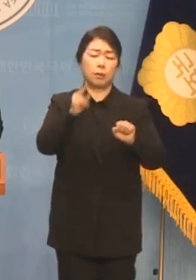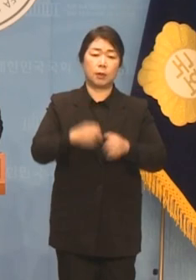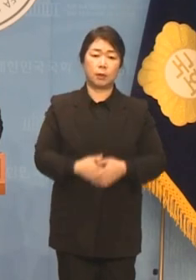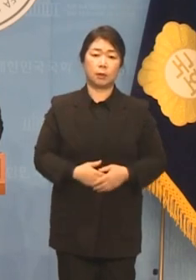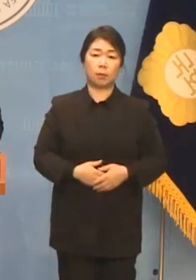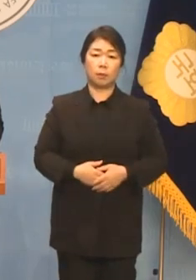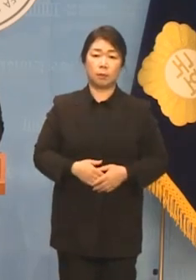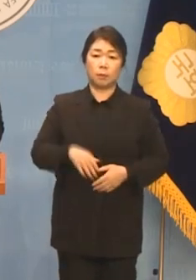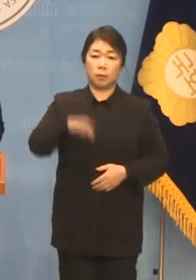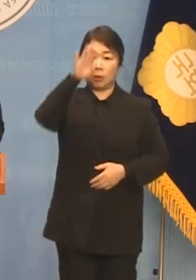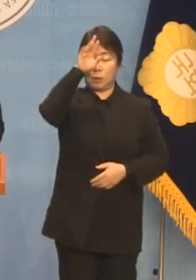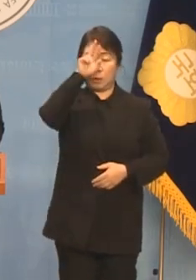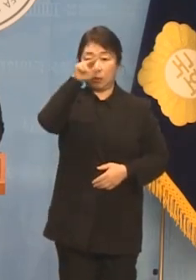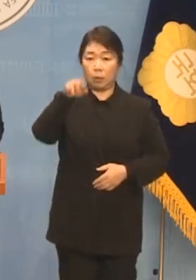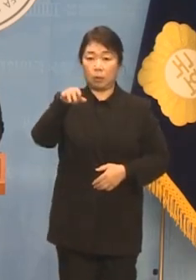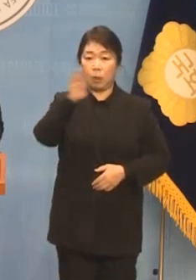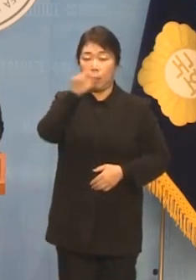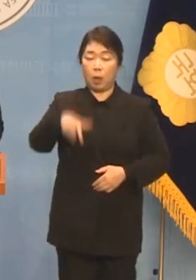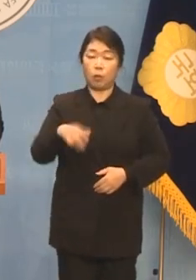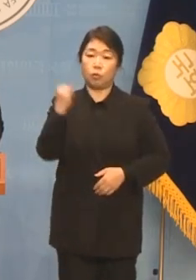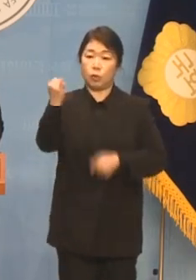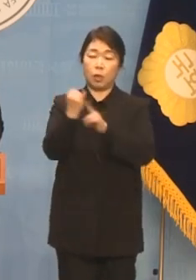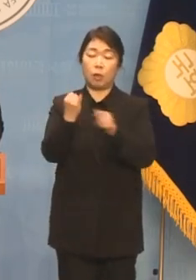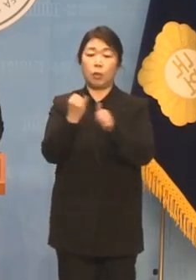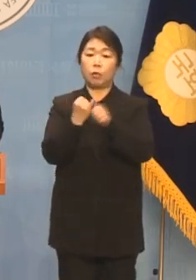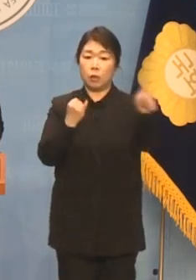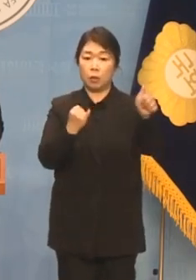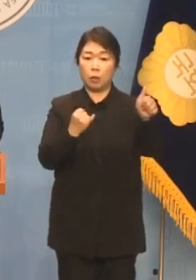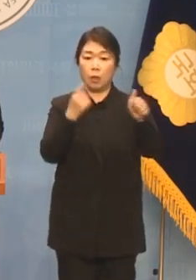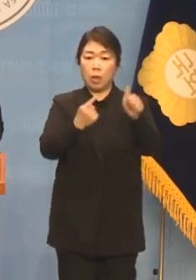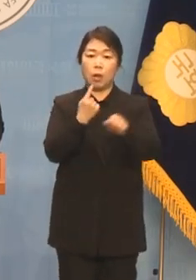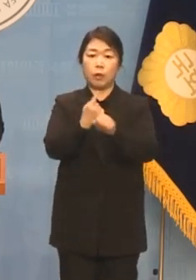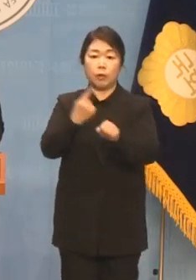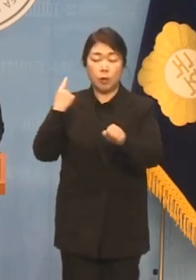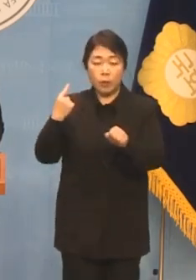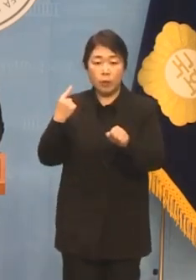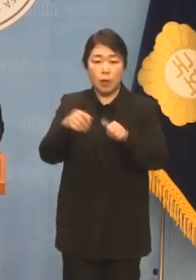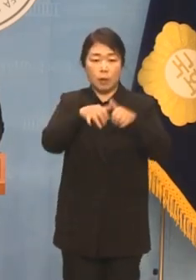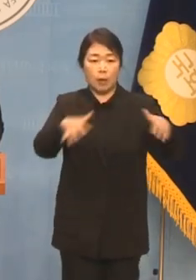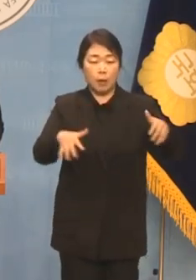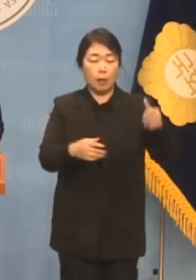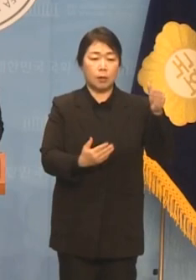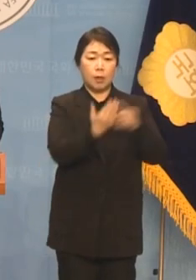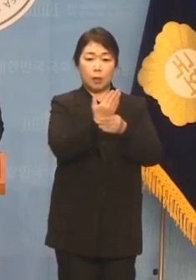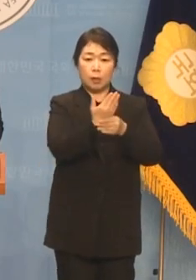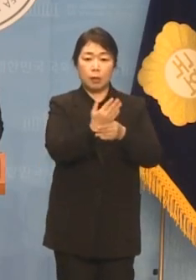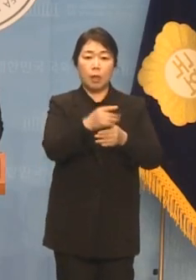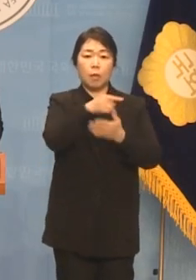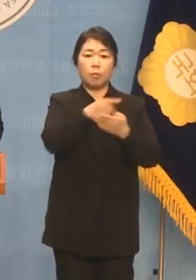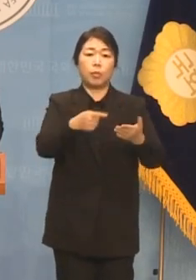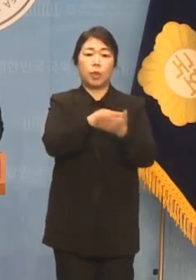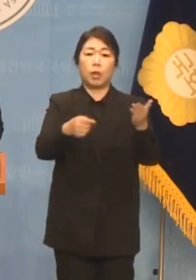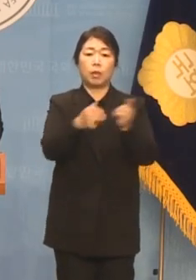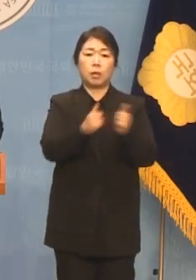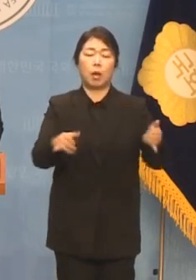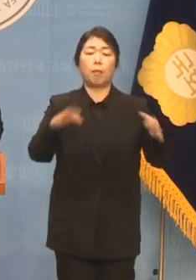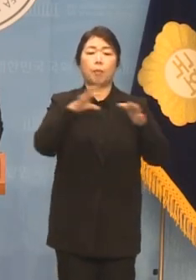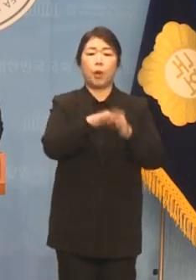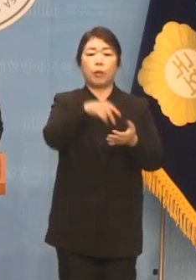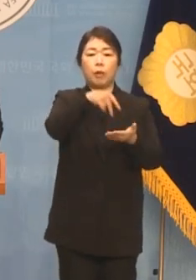배우자가 불과 1년 전에 다단계 사기 사건 피해자 편에 서겠다고 말을 한 적이